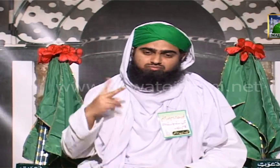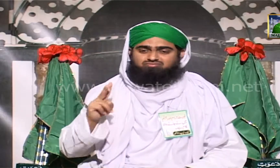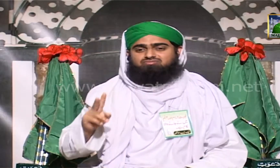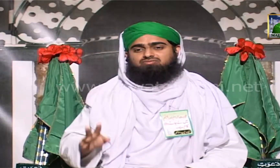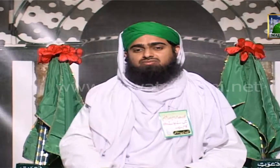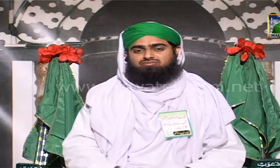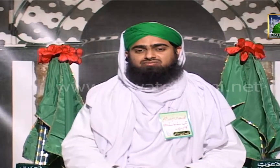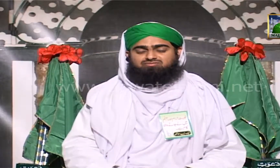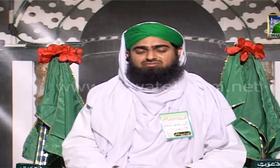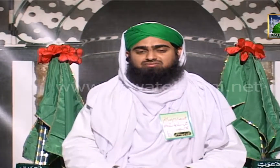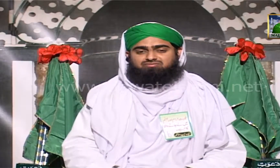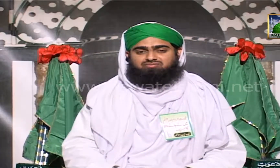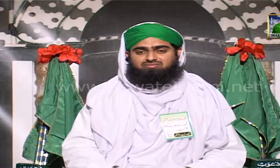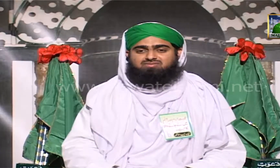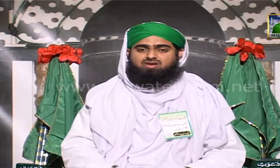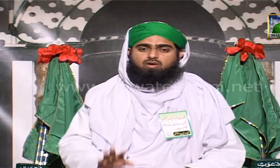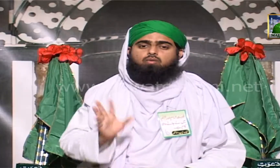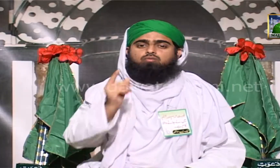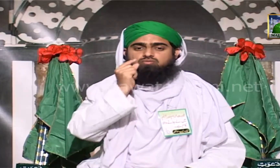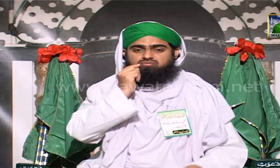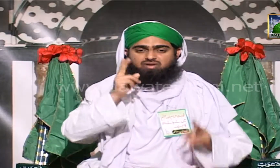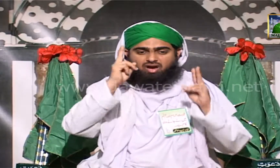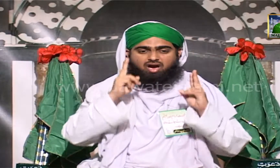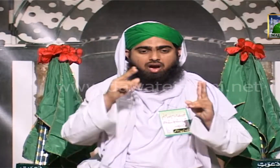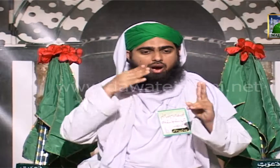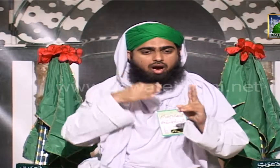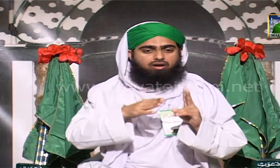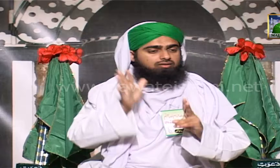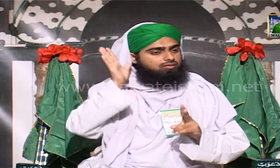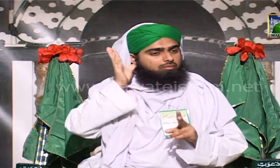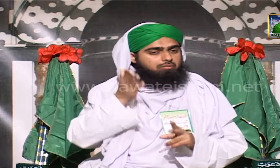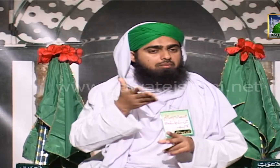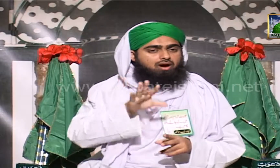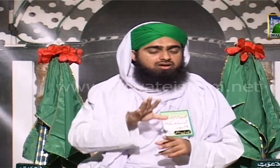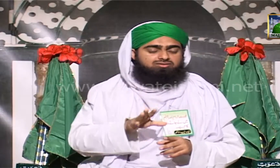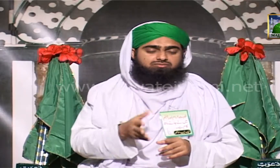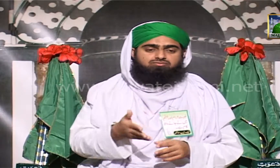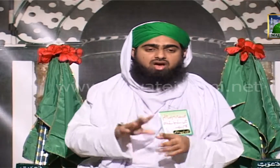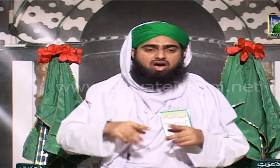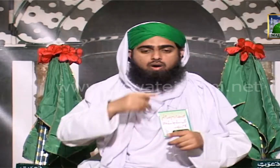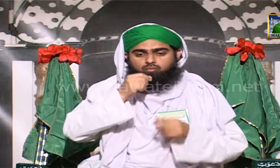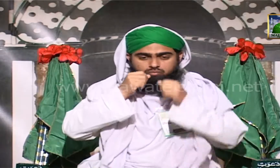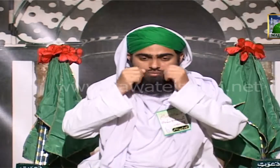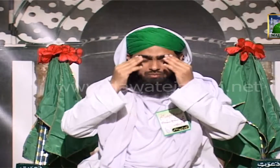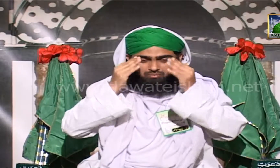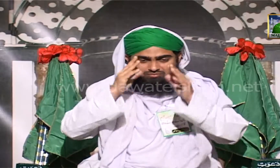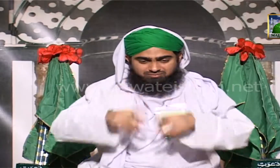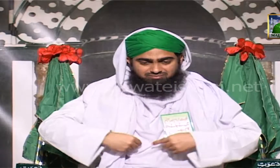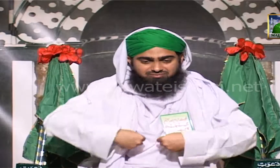عجیب سستی ہے. اگر کسی مسجد میں ہم نے نماز پڑھی اور درود شریف کے لیے چادر بچھا بھی دی تو ہم بھاگ کھڑے ہوتے